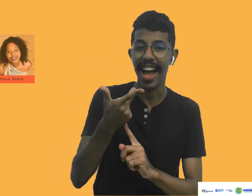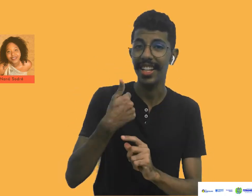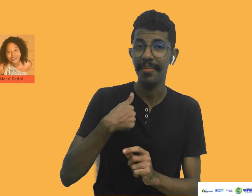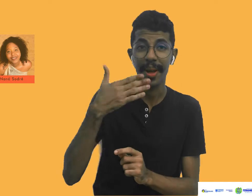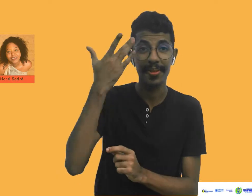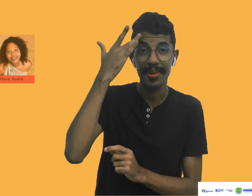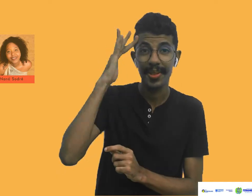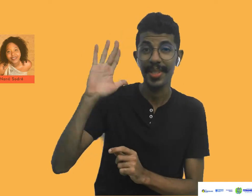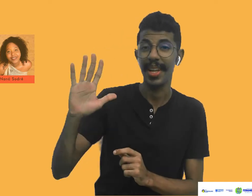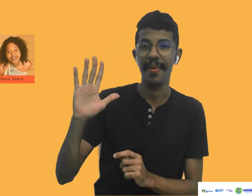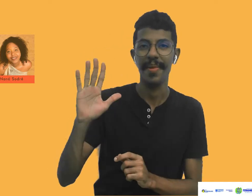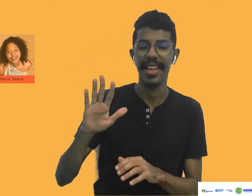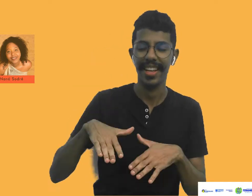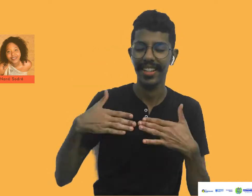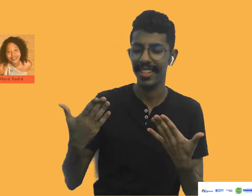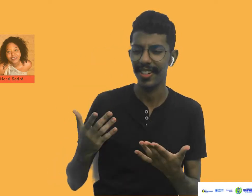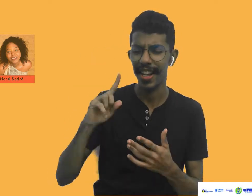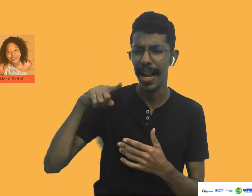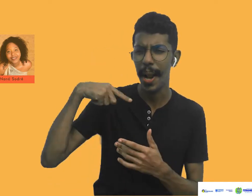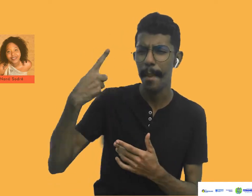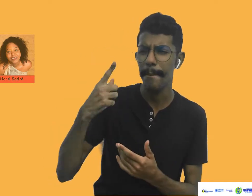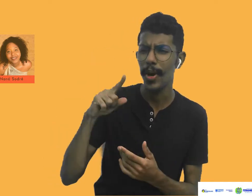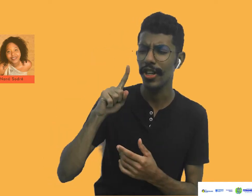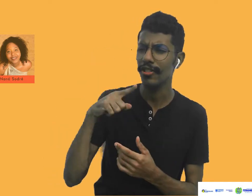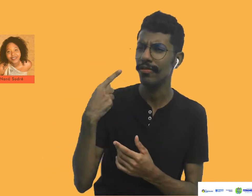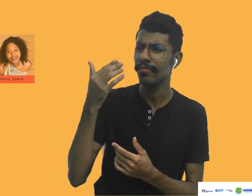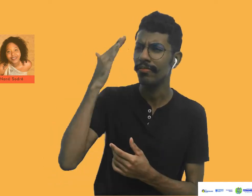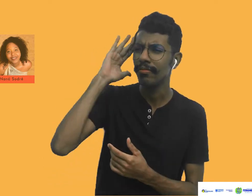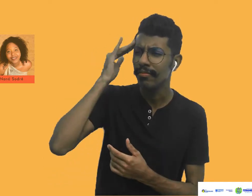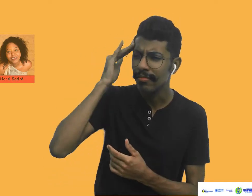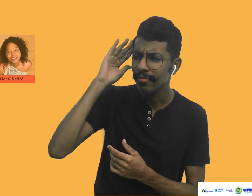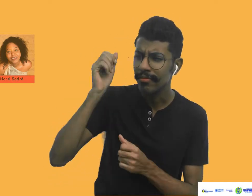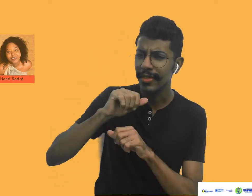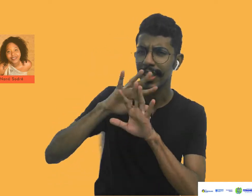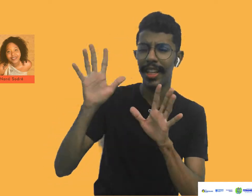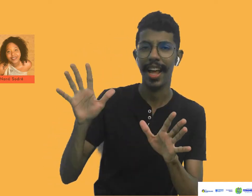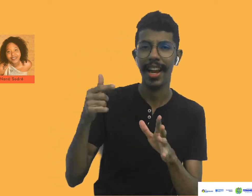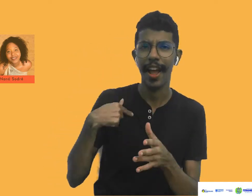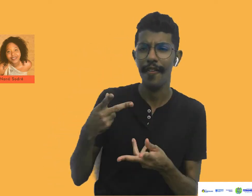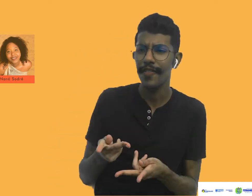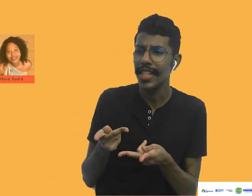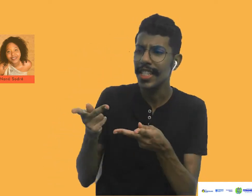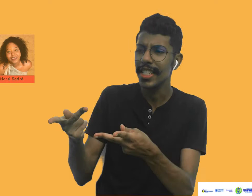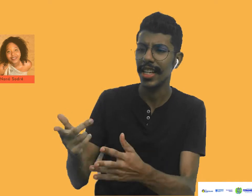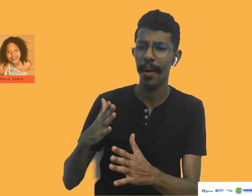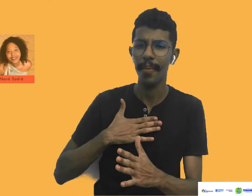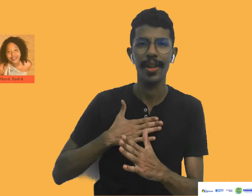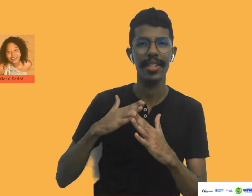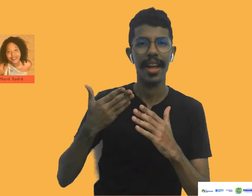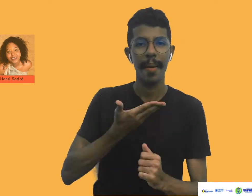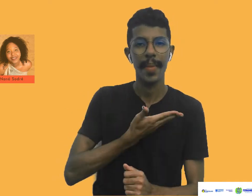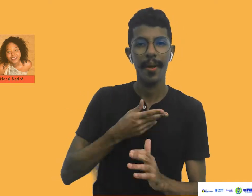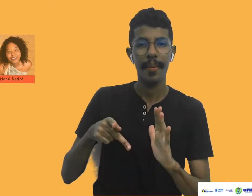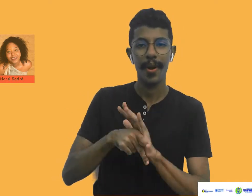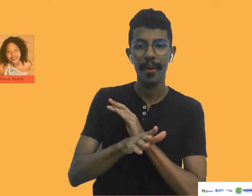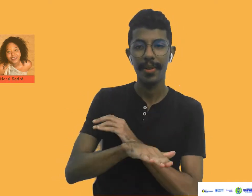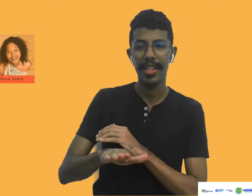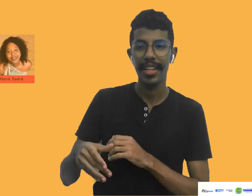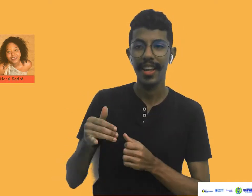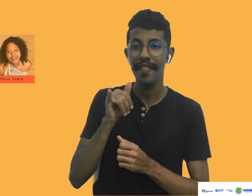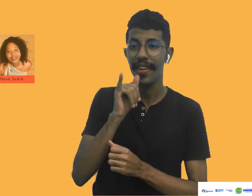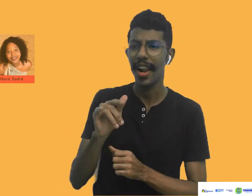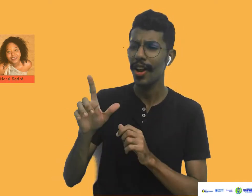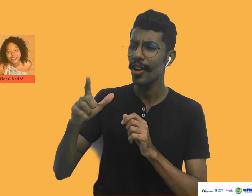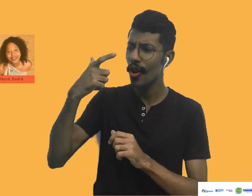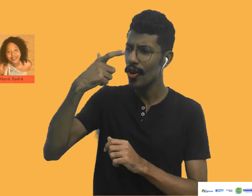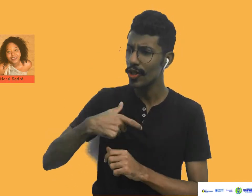E aí, depois a gente entende. E aí, visitando os meus amigos de infância e dizendo a